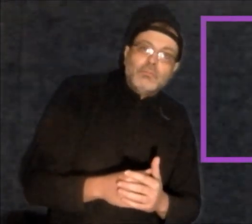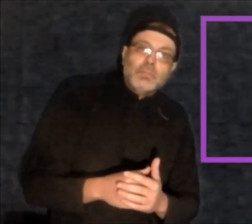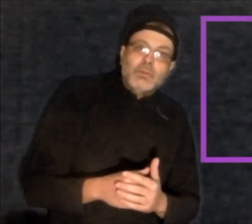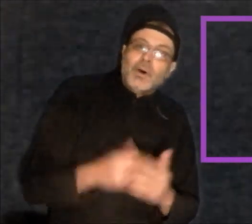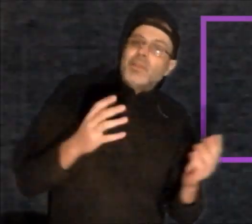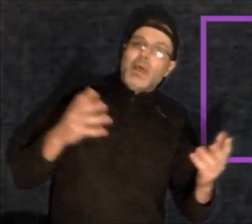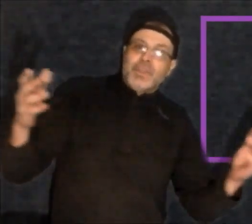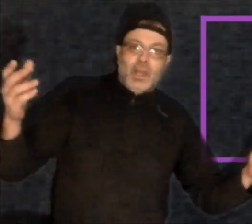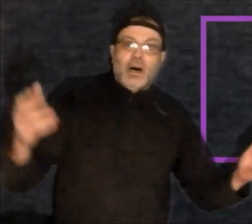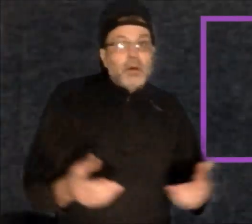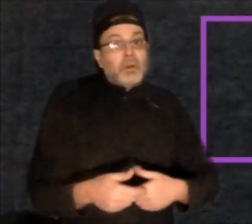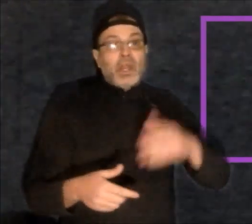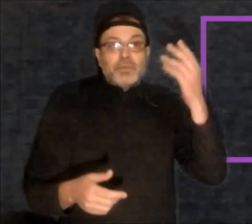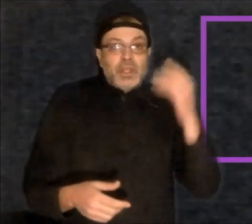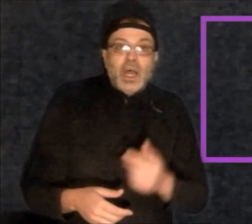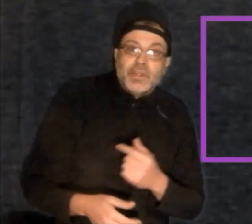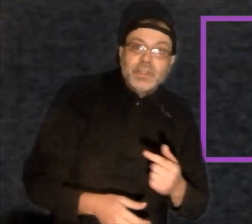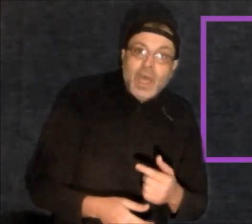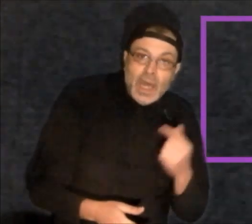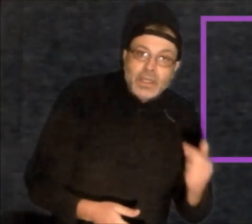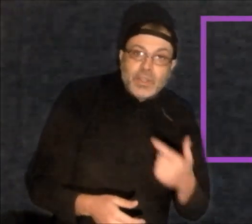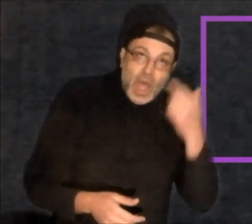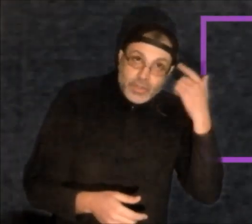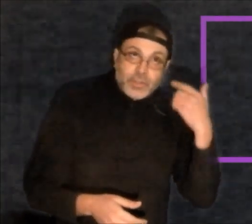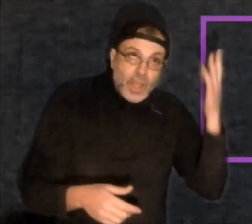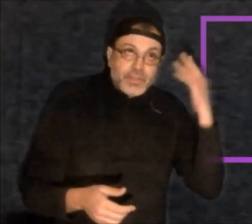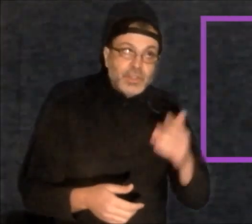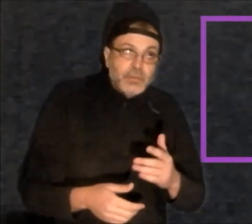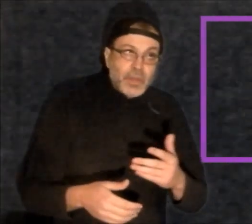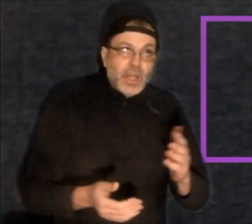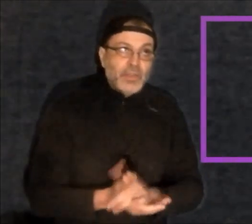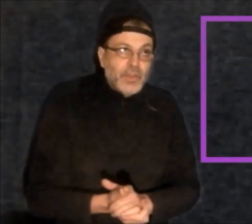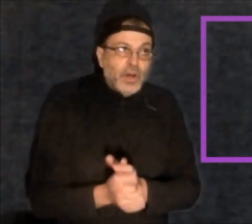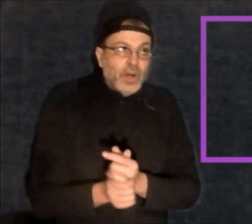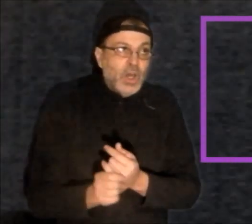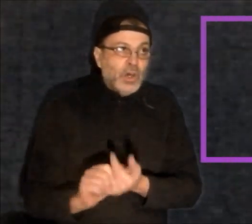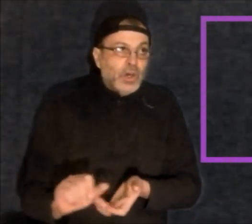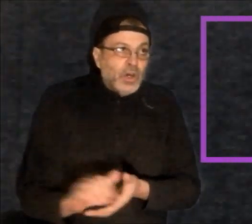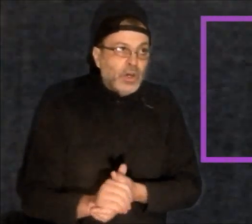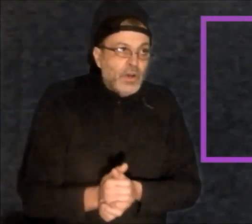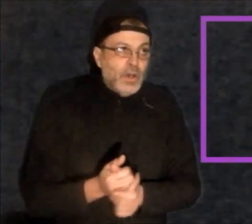وسأعطيكم بعض الأمثلة بعض الأمثلة التي تأتيني. مثلا